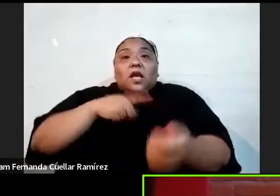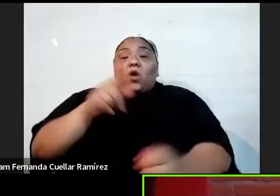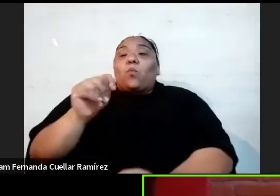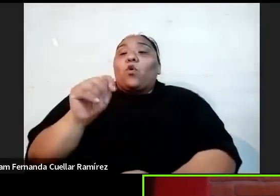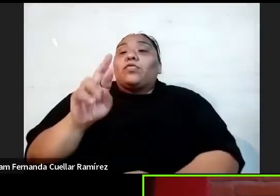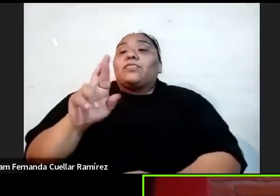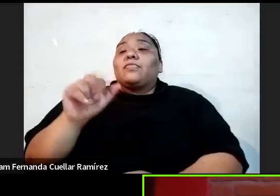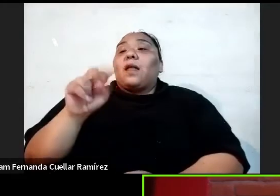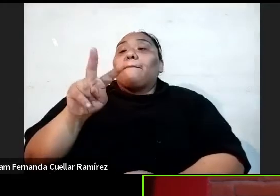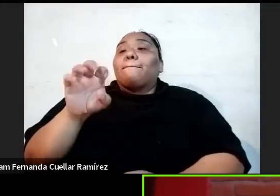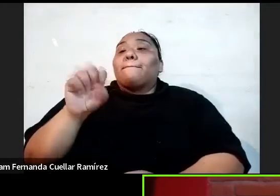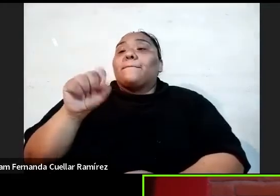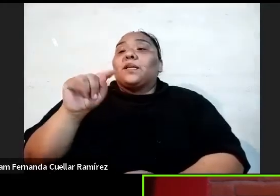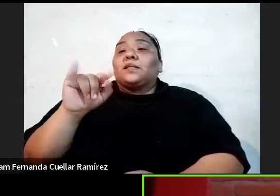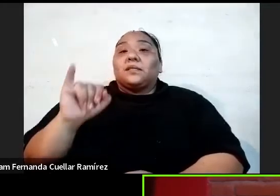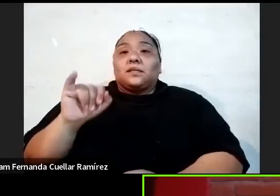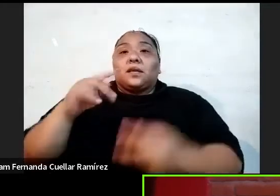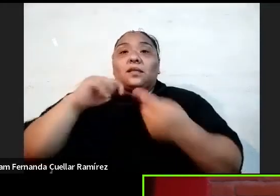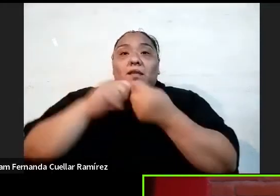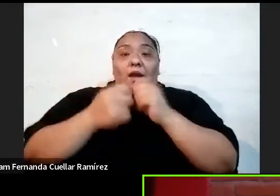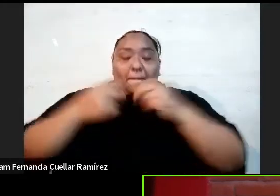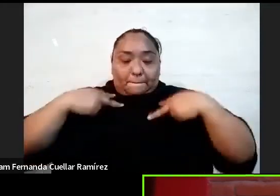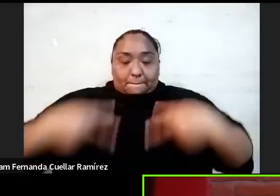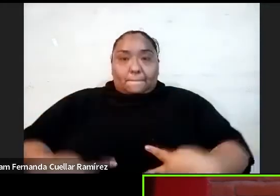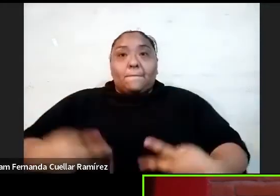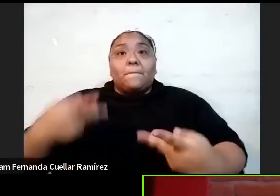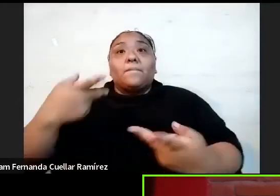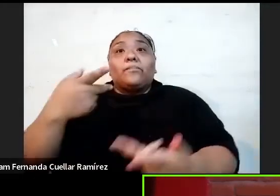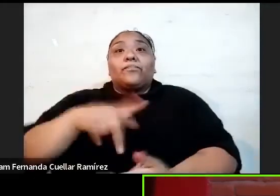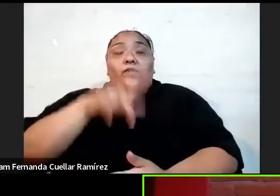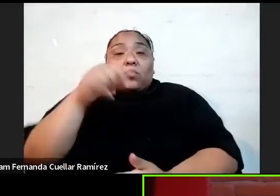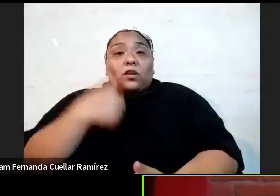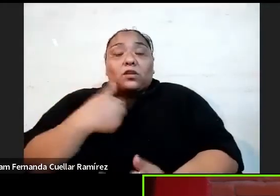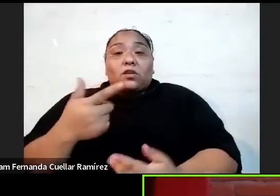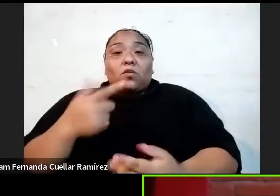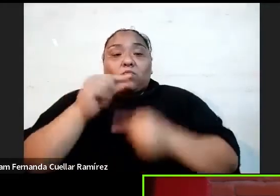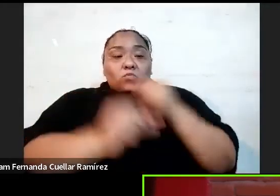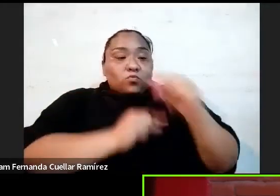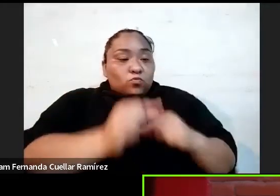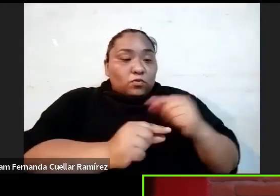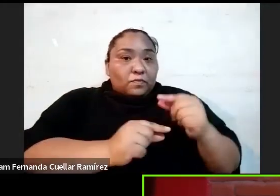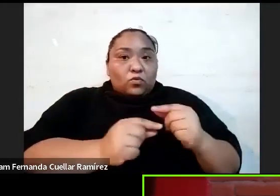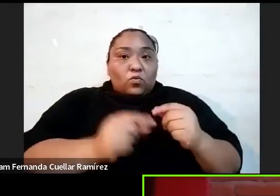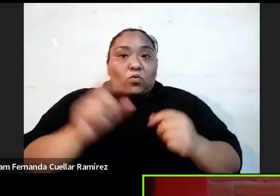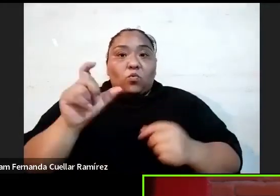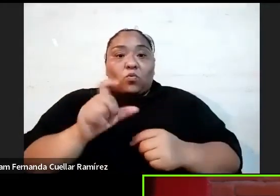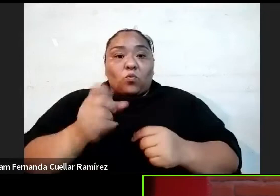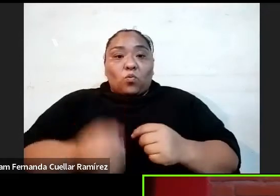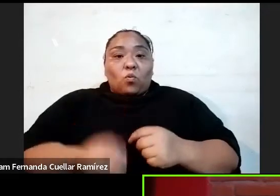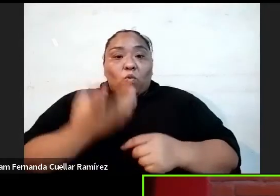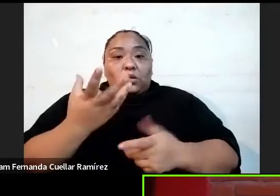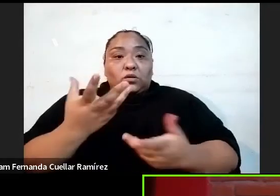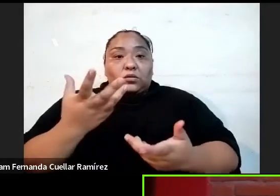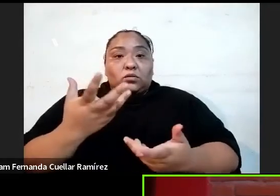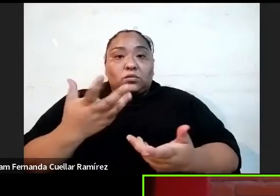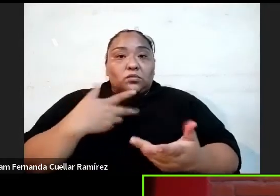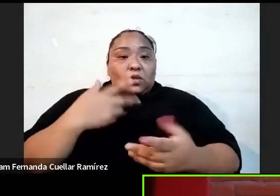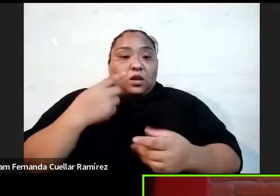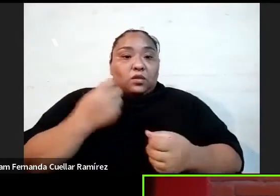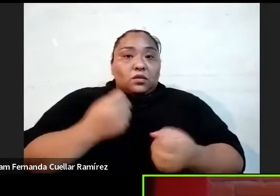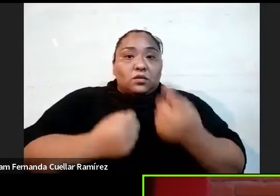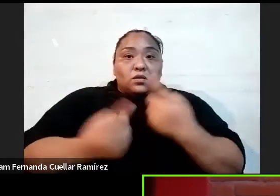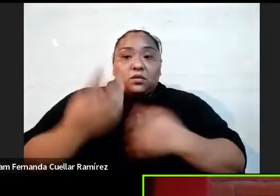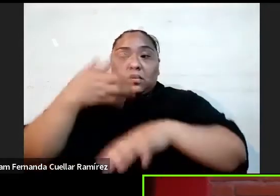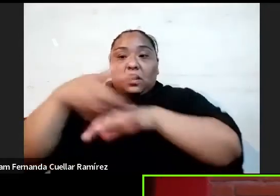Y en este lo fui compilando poco a poco y cada que tenía un cierto número lo presentaba en donde podía, en algunos